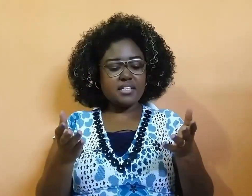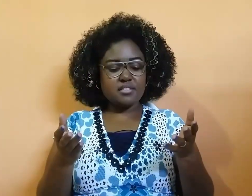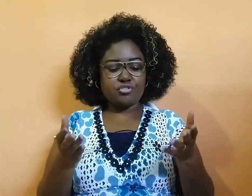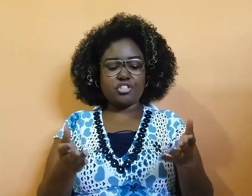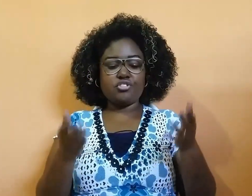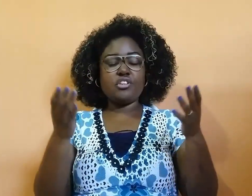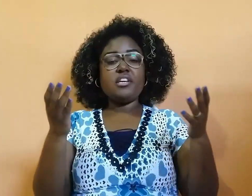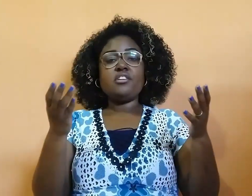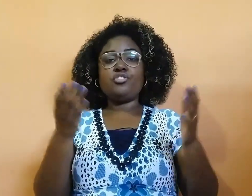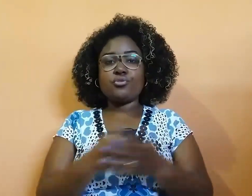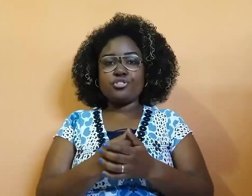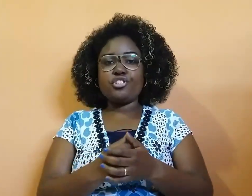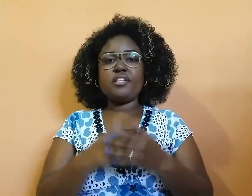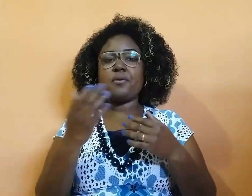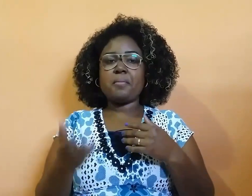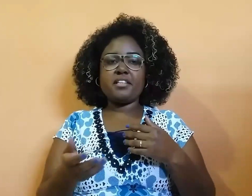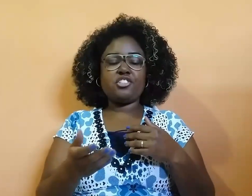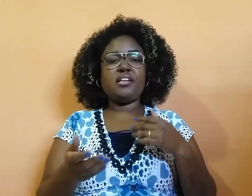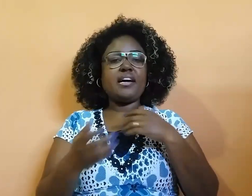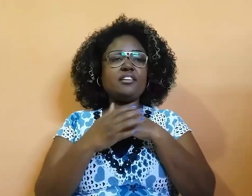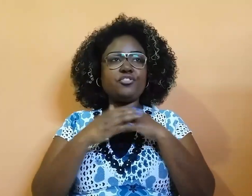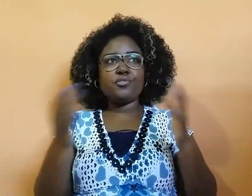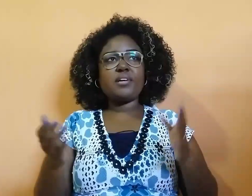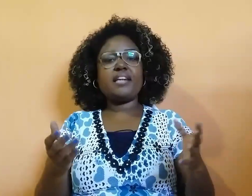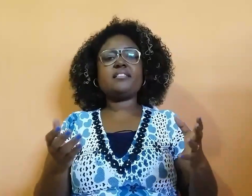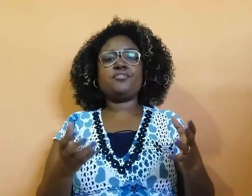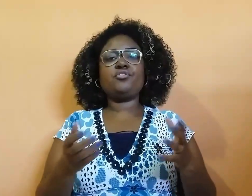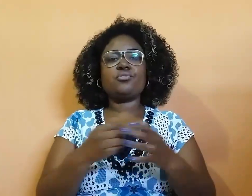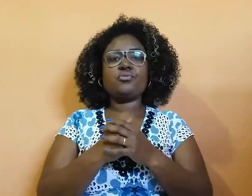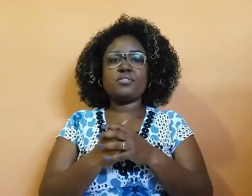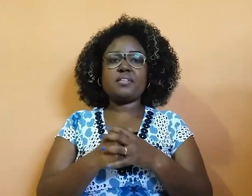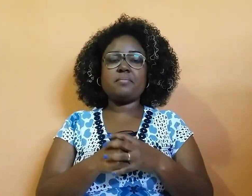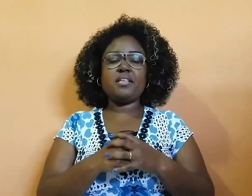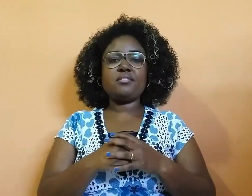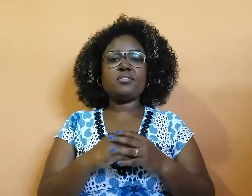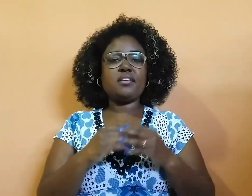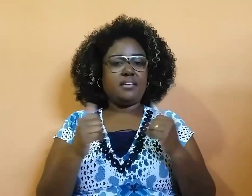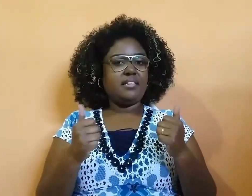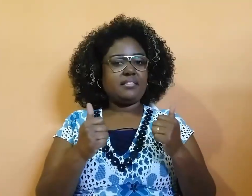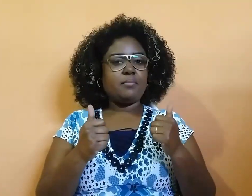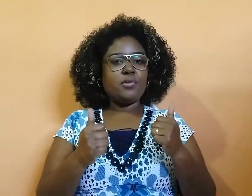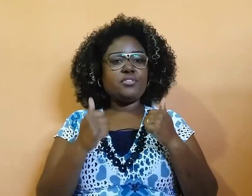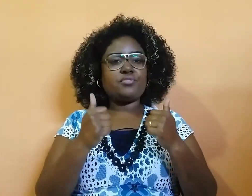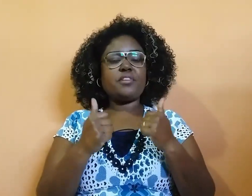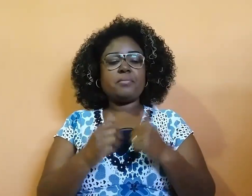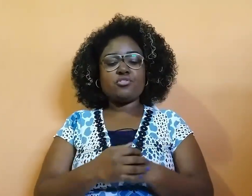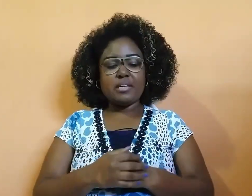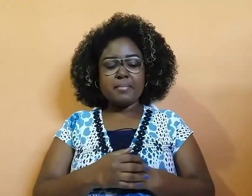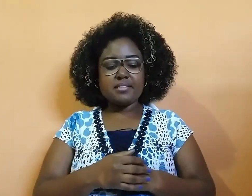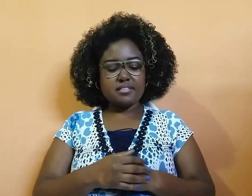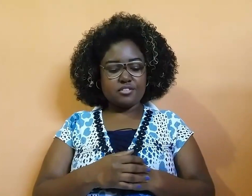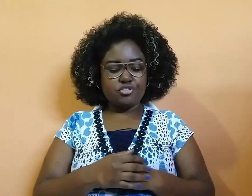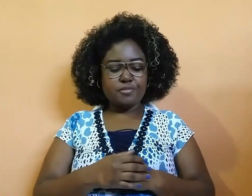esqueça gente curtir e compartilhar divulgar esse vídeo com seus amigos tá bom isso vai me ajudar bastante